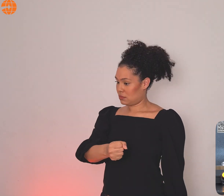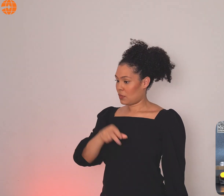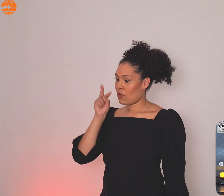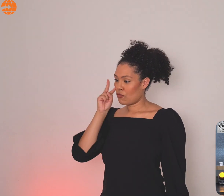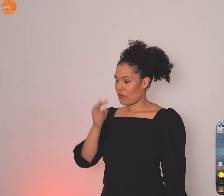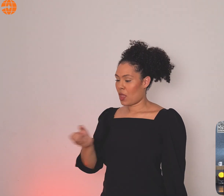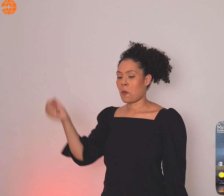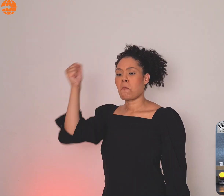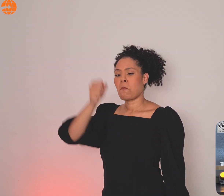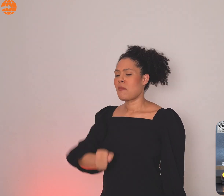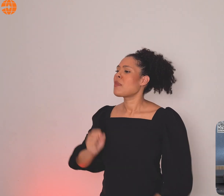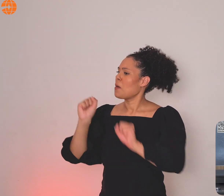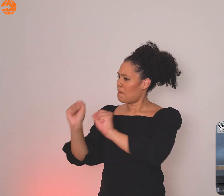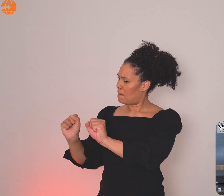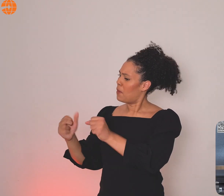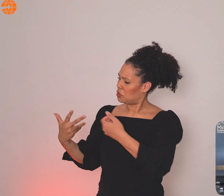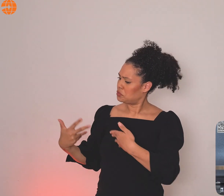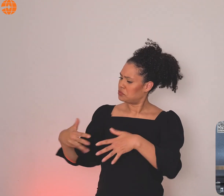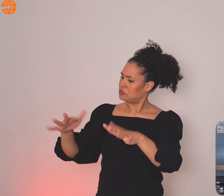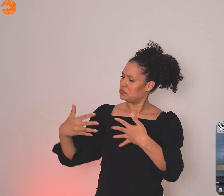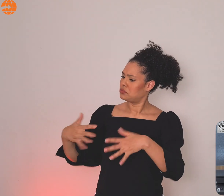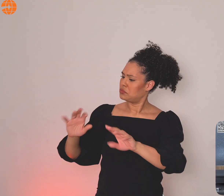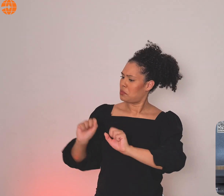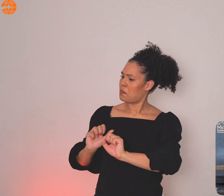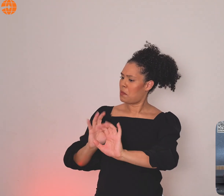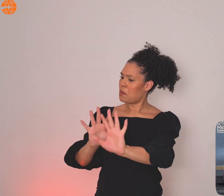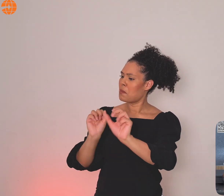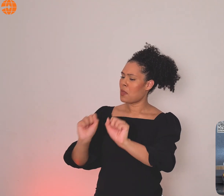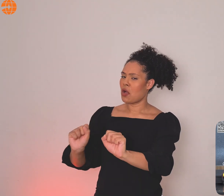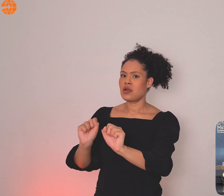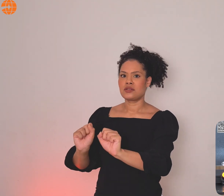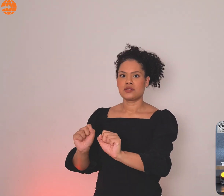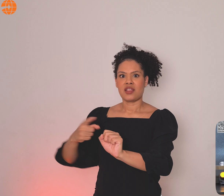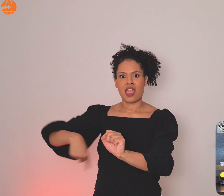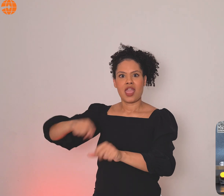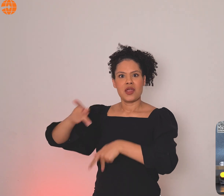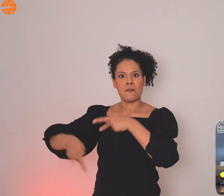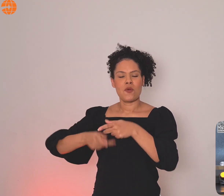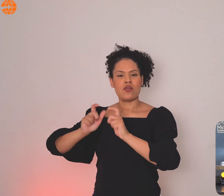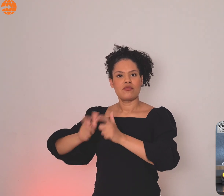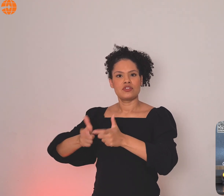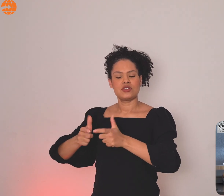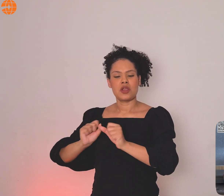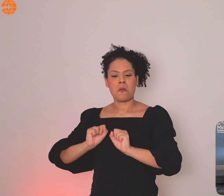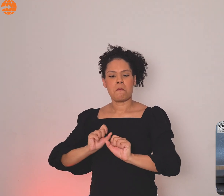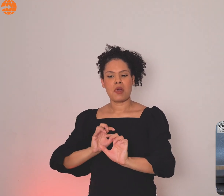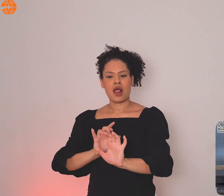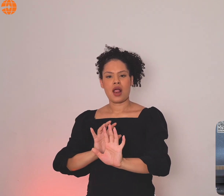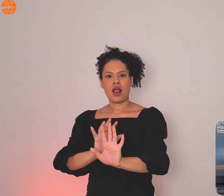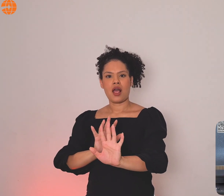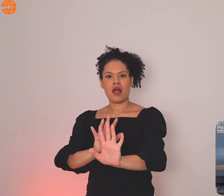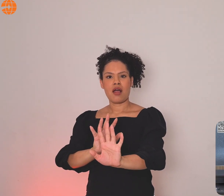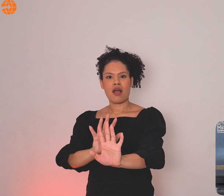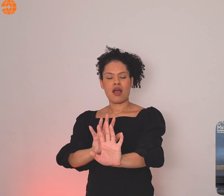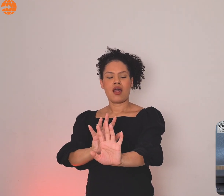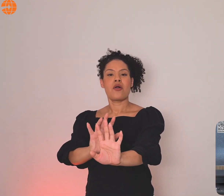águas, podem marchar. E eles começam a marchar, e quando eles começam a marchar, o mar